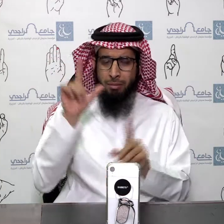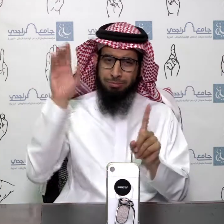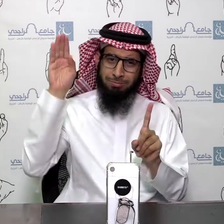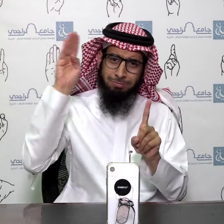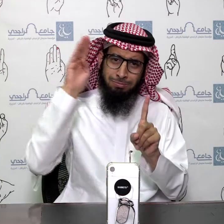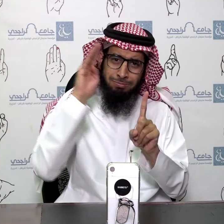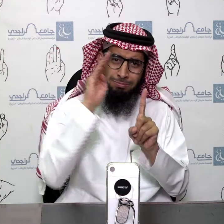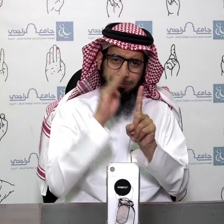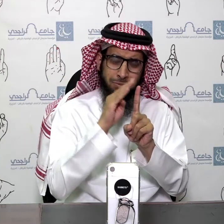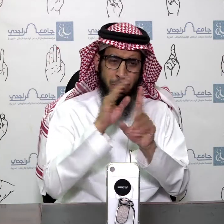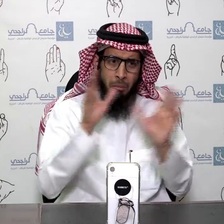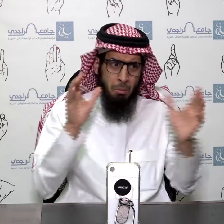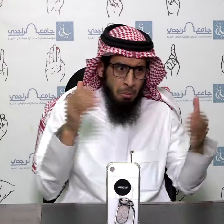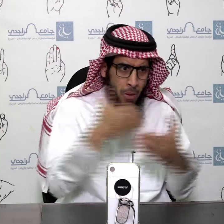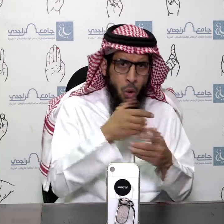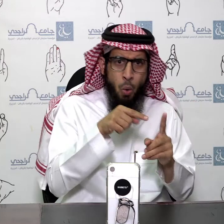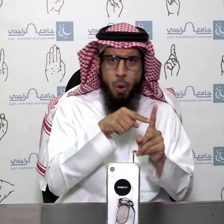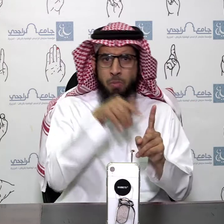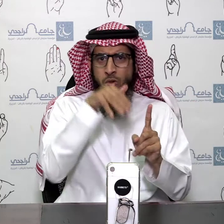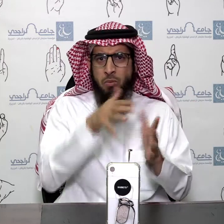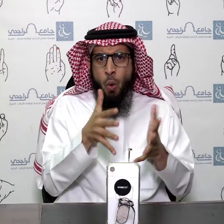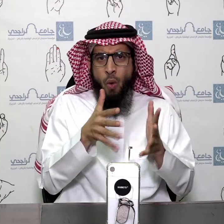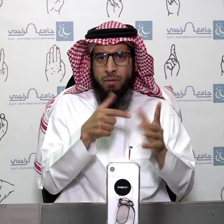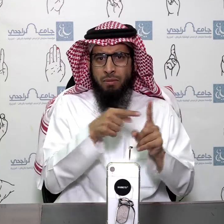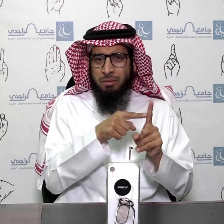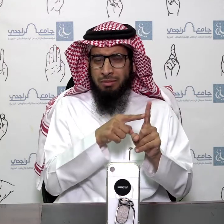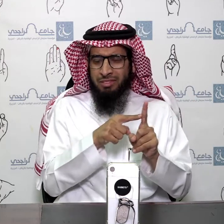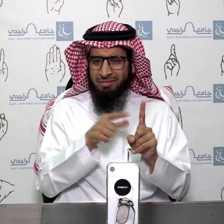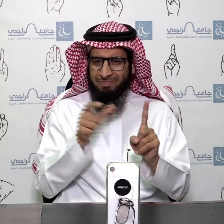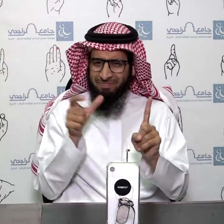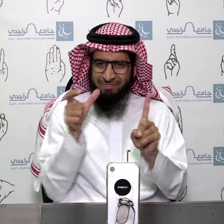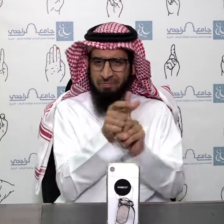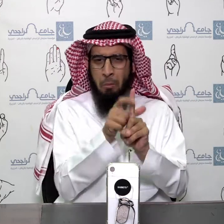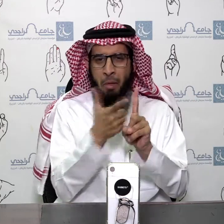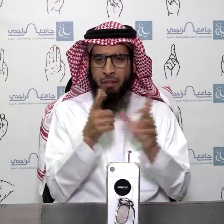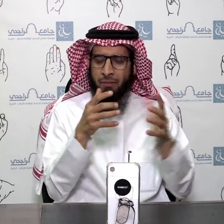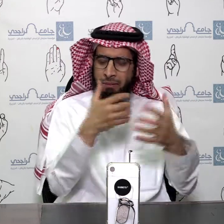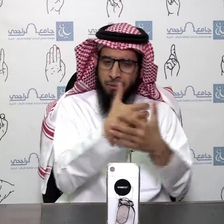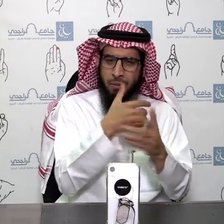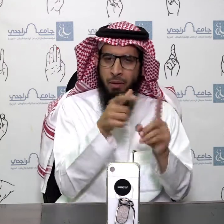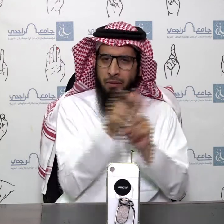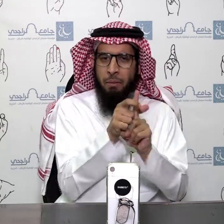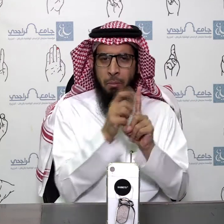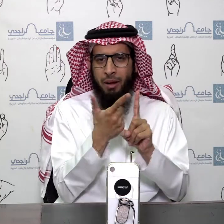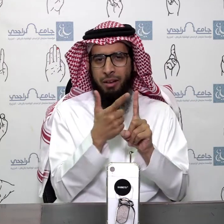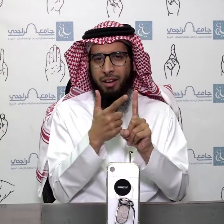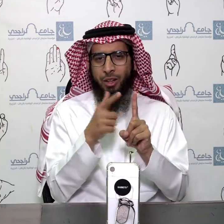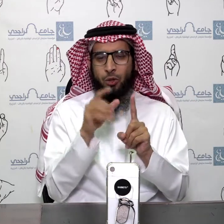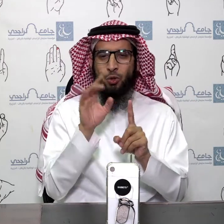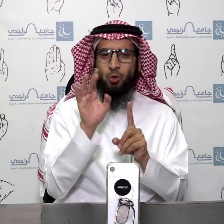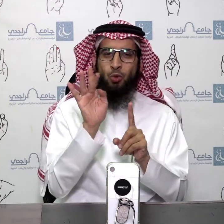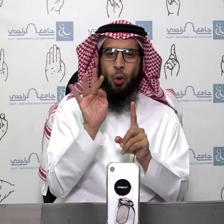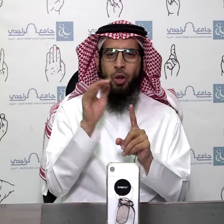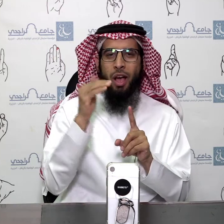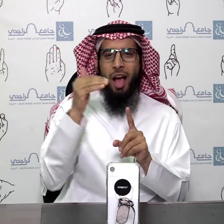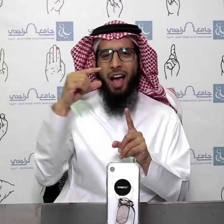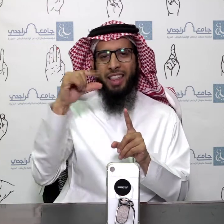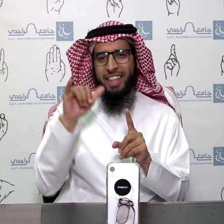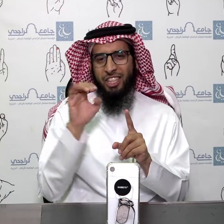وبالمقابل، فالزوج هو ذلكم الحصن الذي تستشعر المرأة